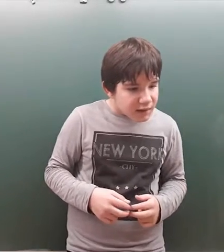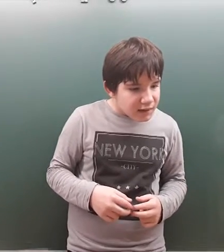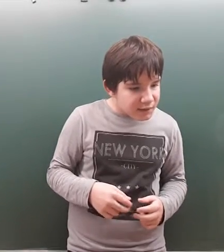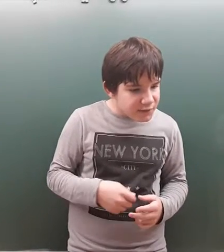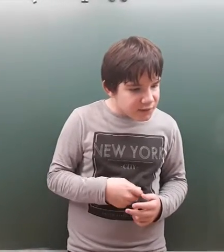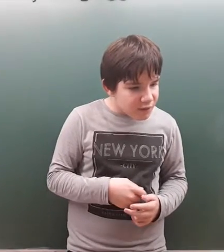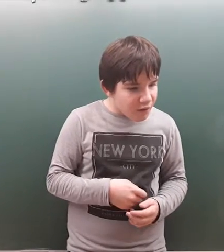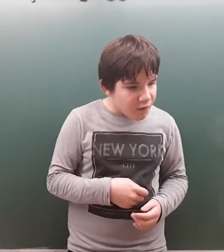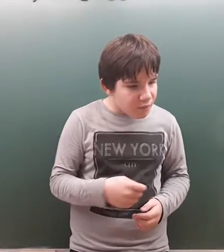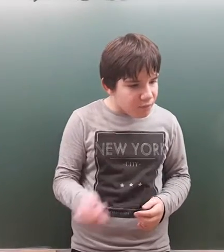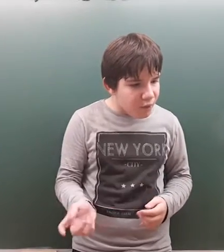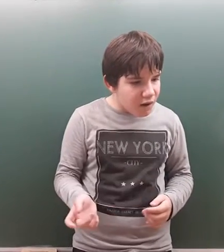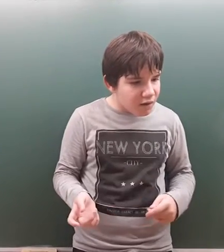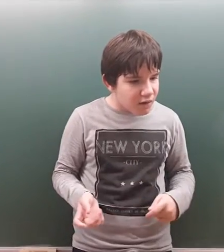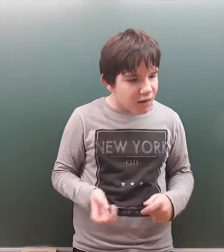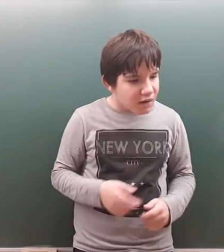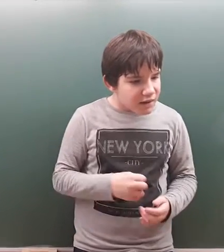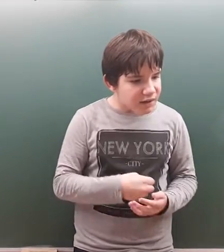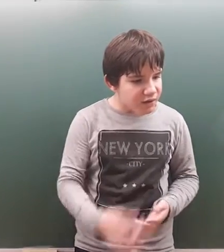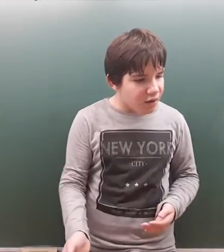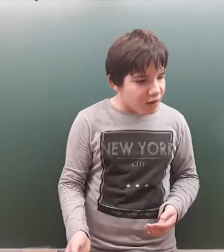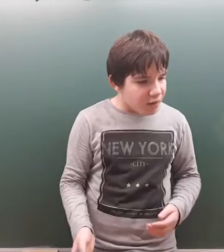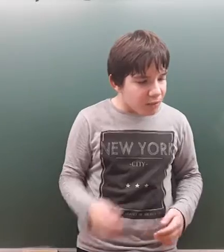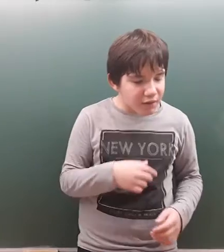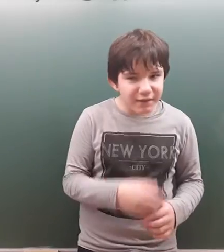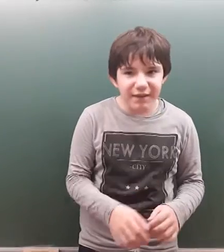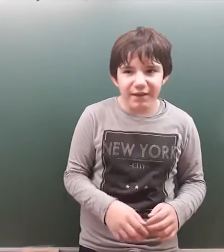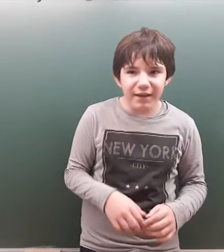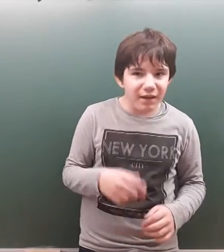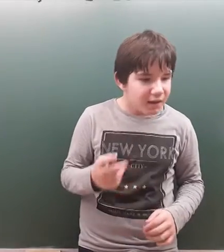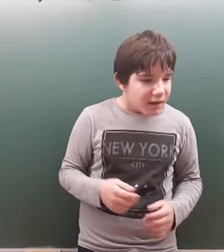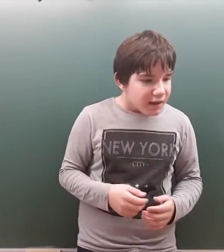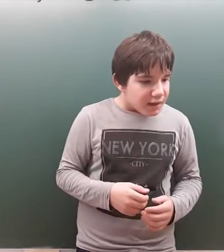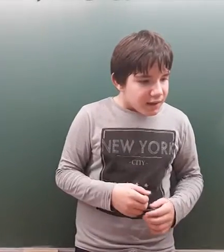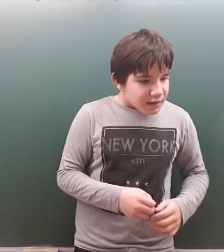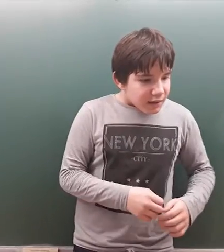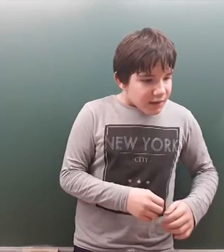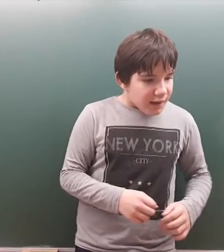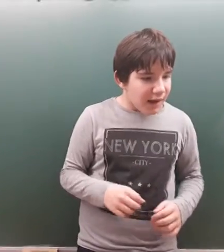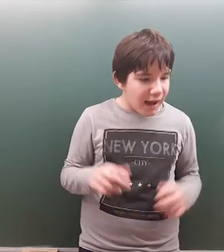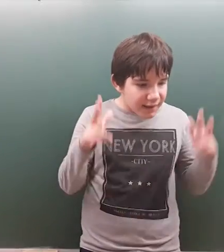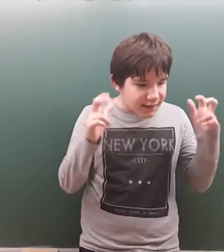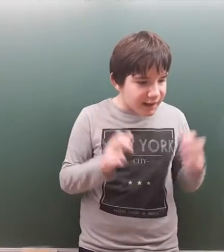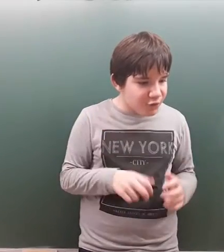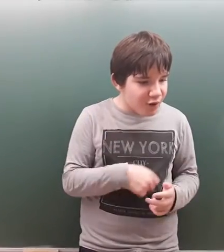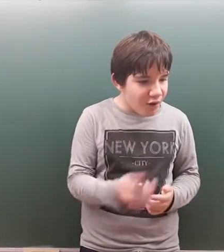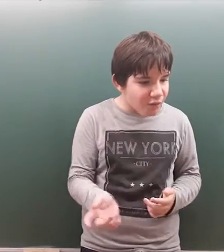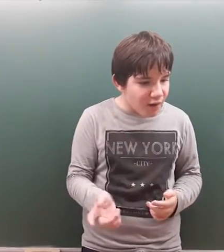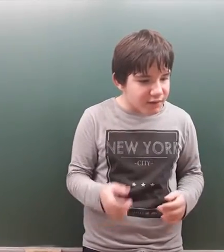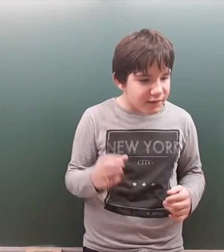et lui envoie pour les aider. Adèle lui envoie